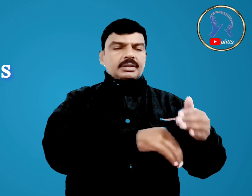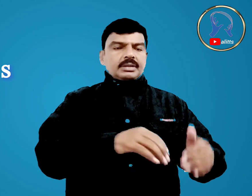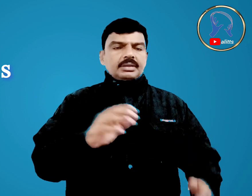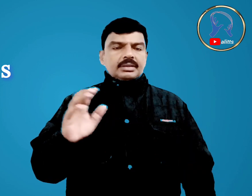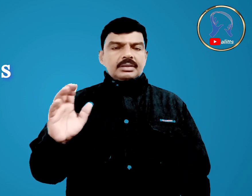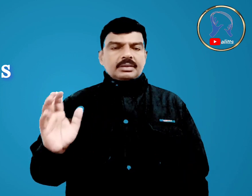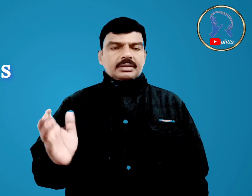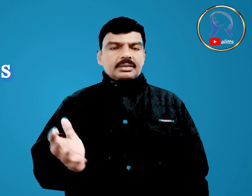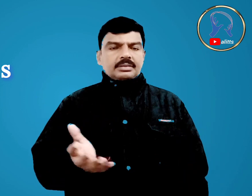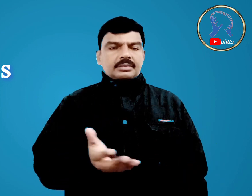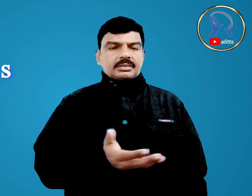खुदाई और